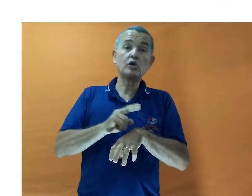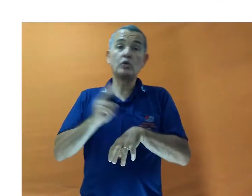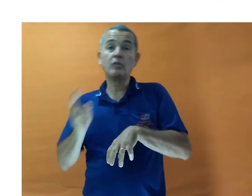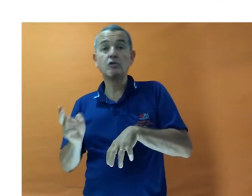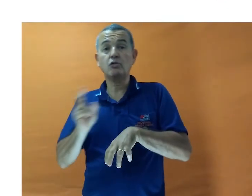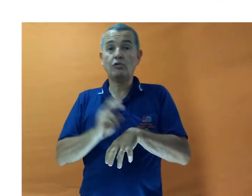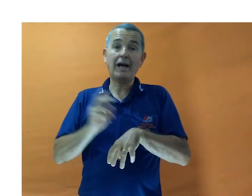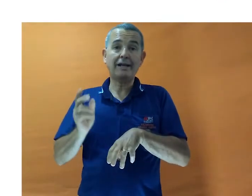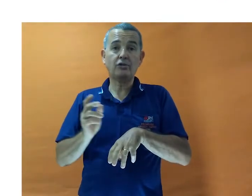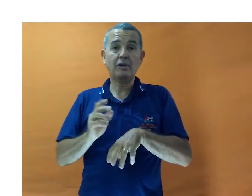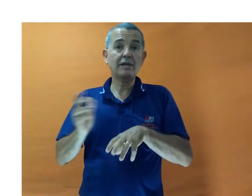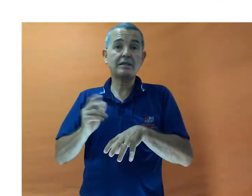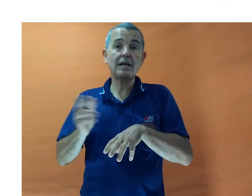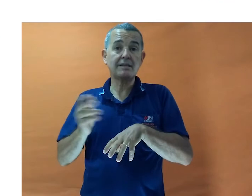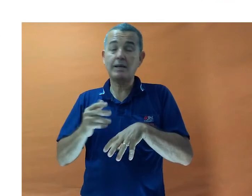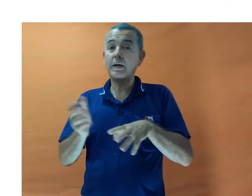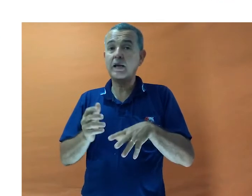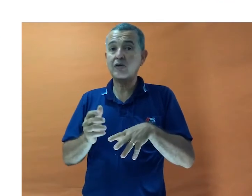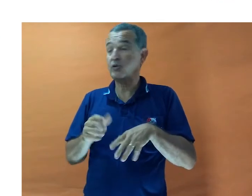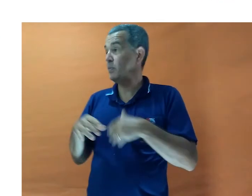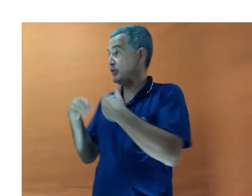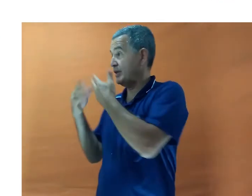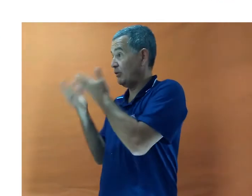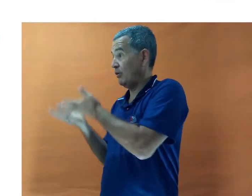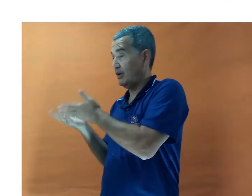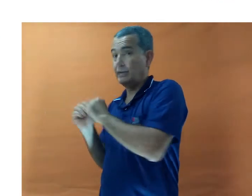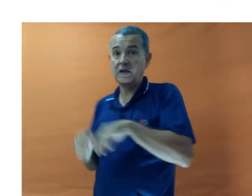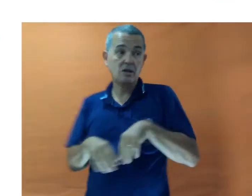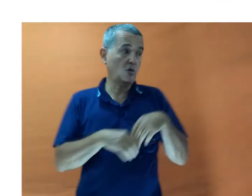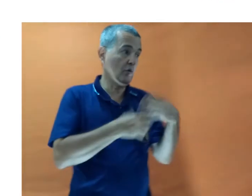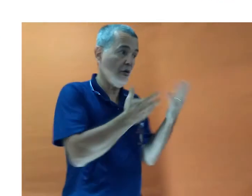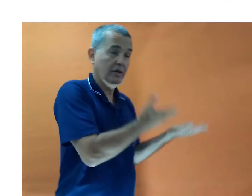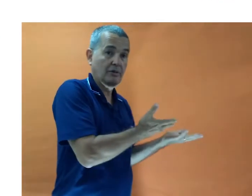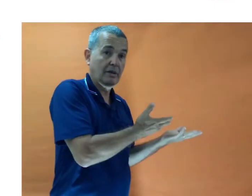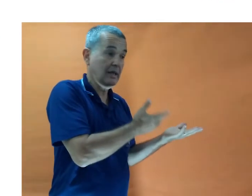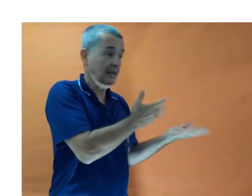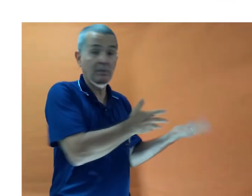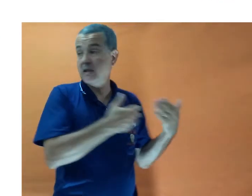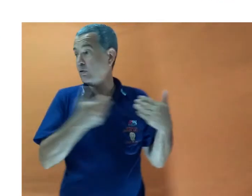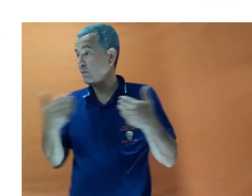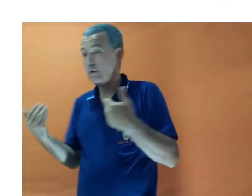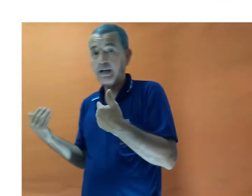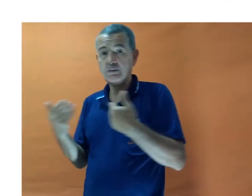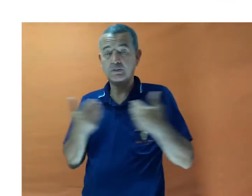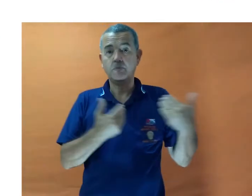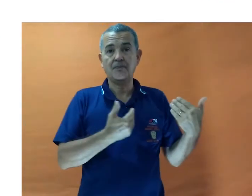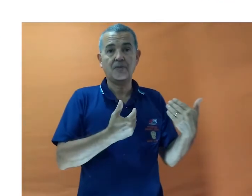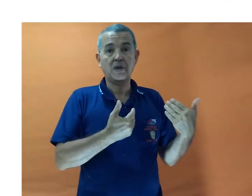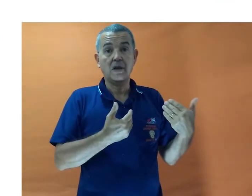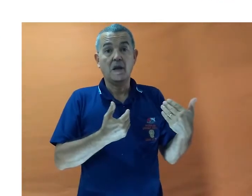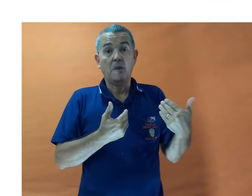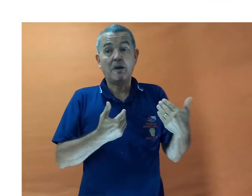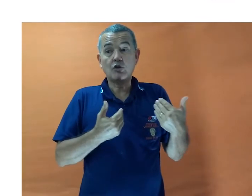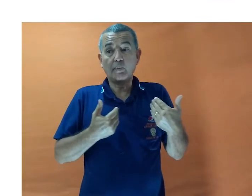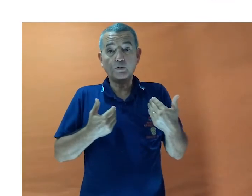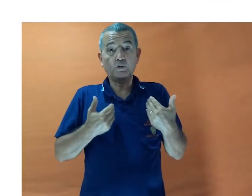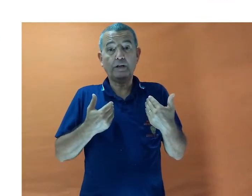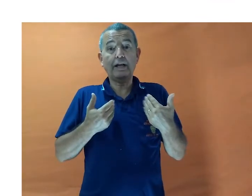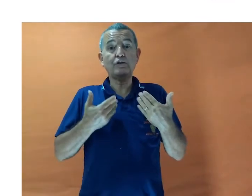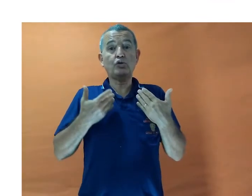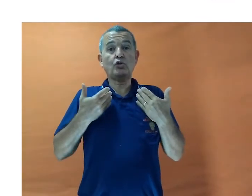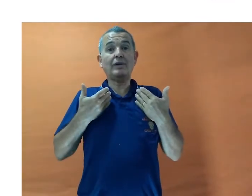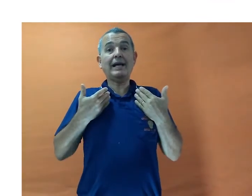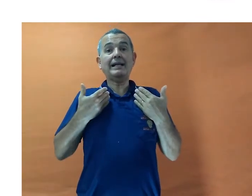ponto 2 e o ponto 4, eles se assemelham, que eu posso estar colocando aqui ou colocando aqui, a depender do meu lado. Mas o